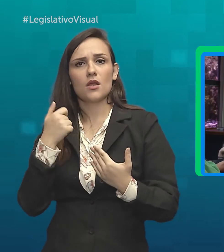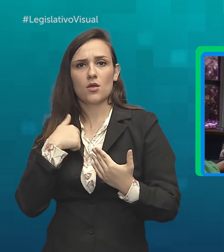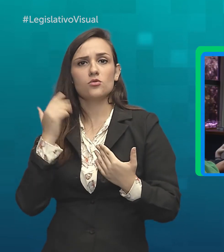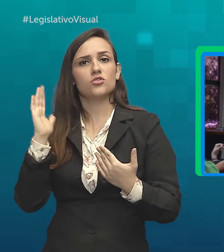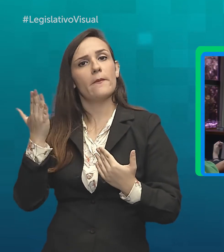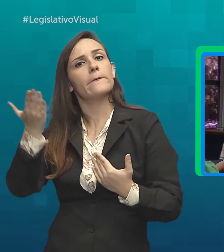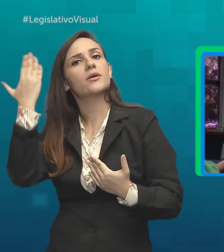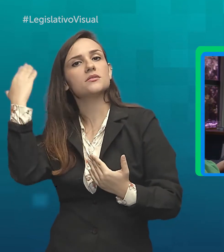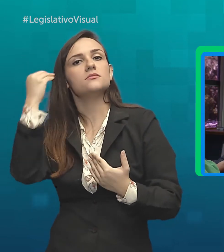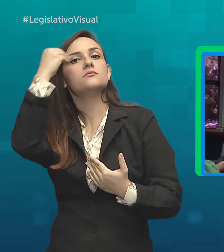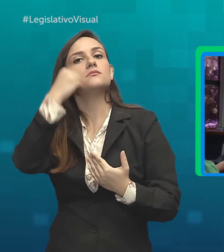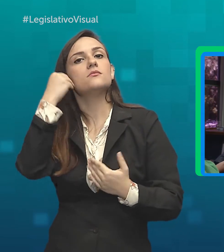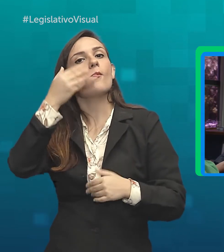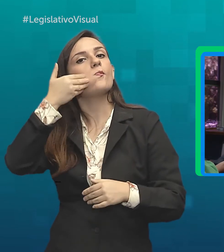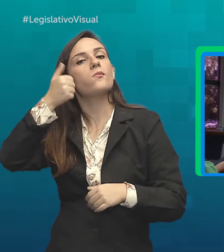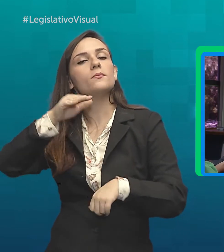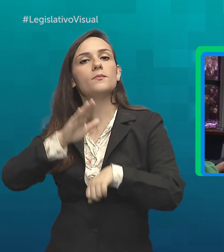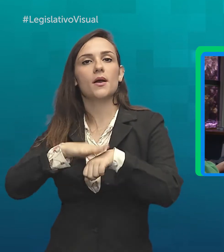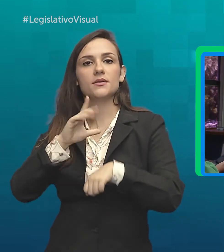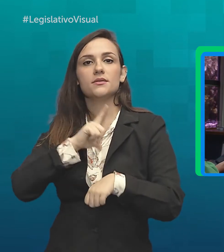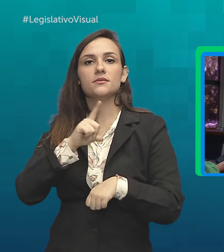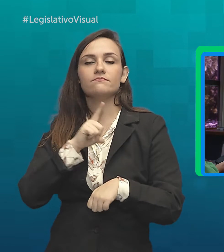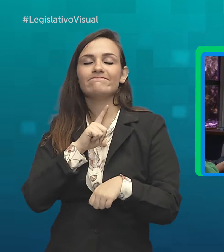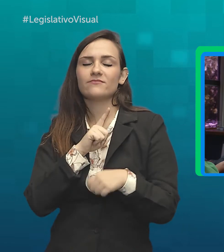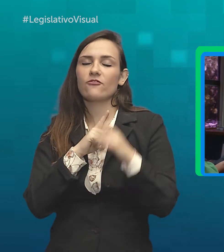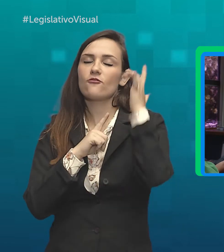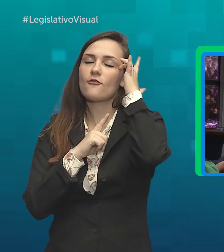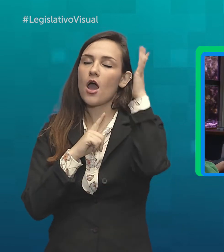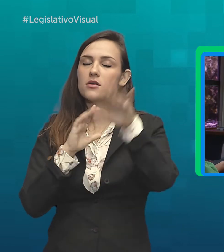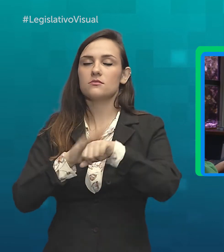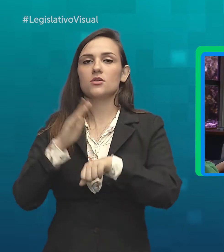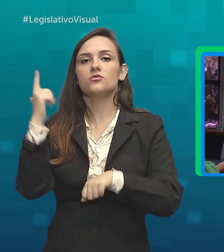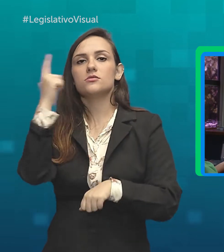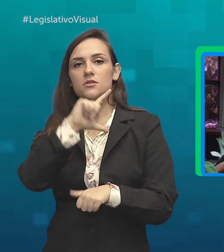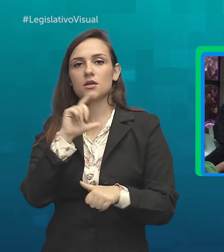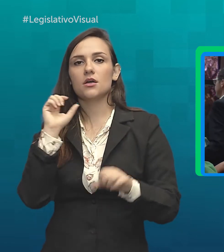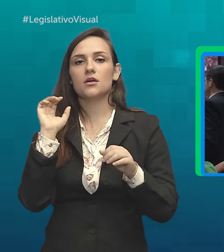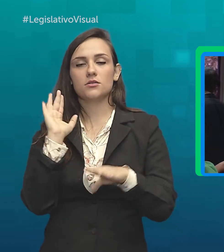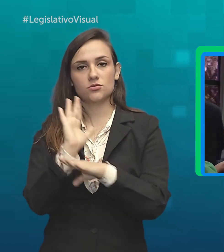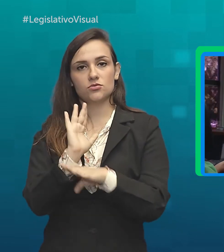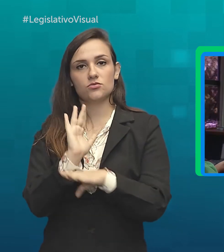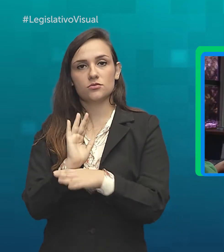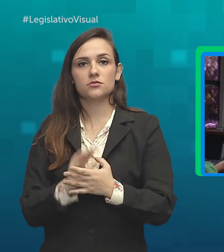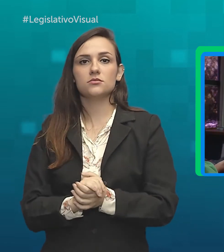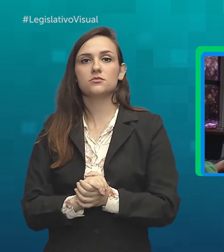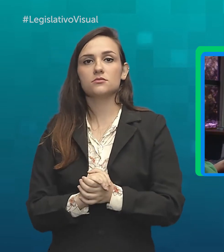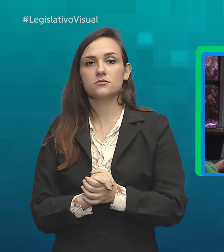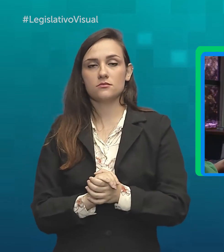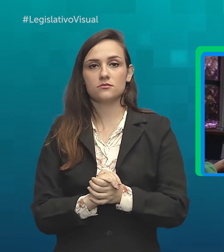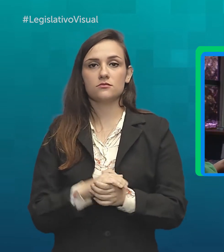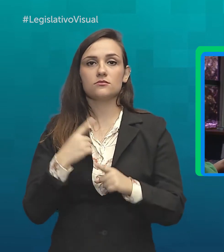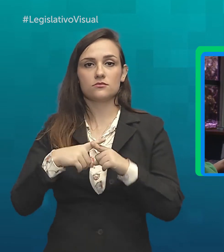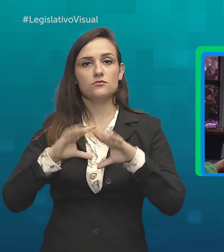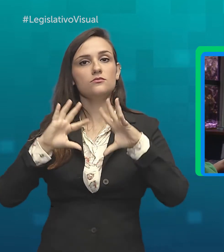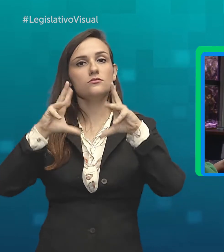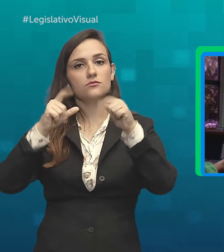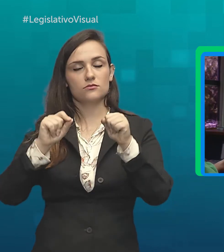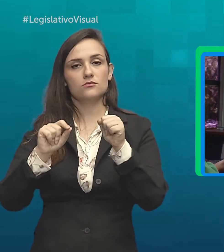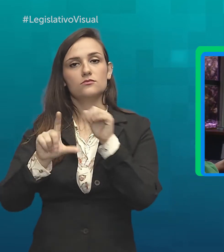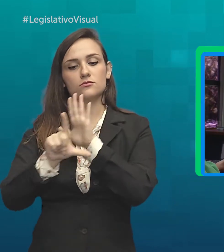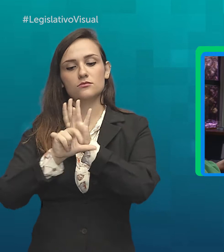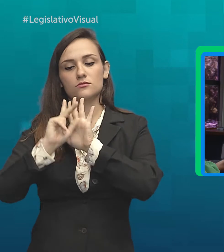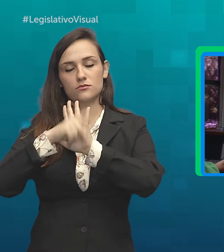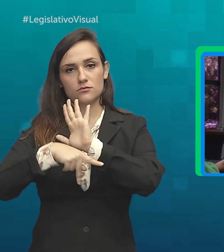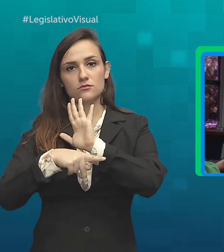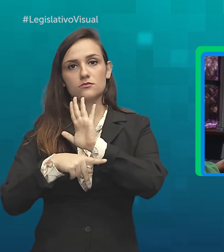ter já participado em outro momento nessa comissão, isso facilita a gente estar dando nossa parcela de contribuição para que os